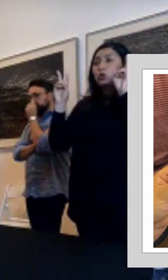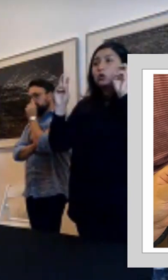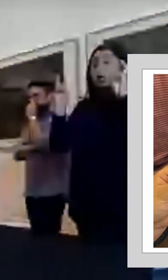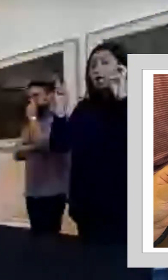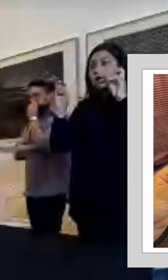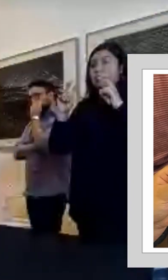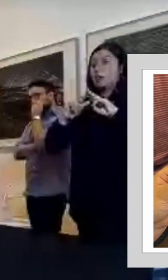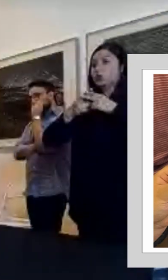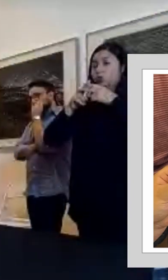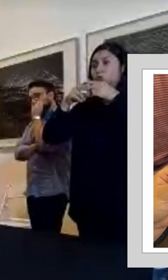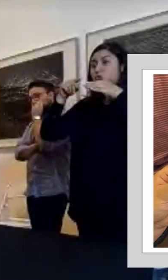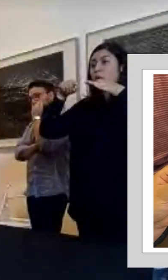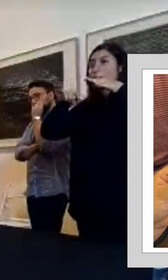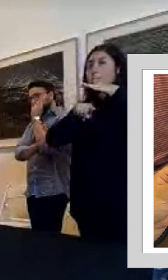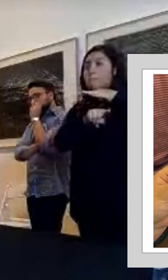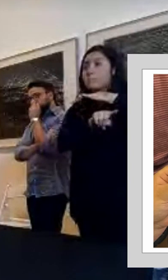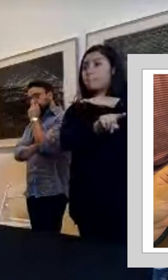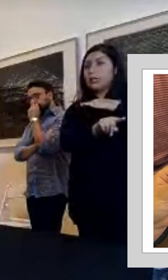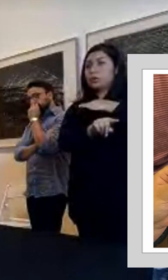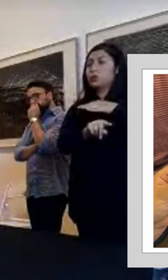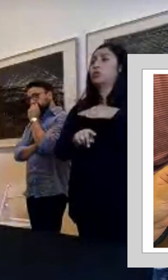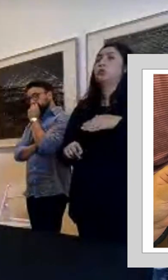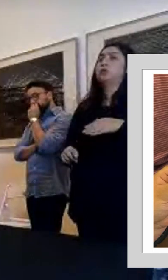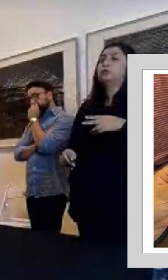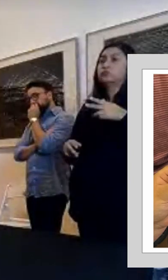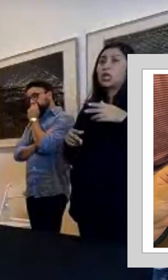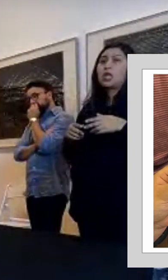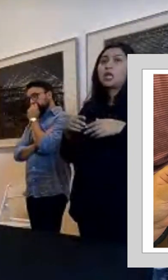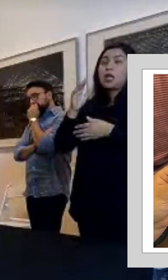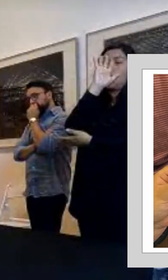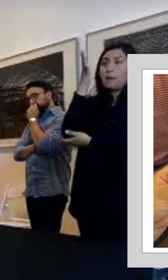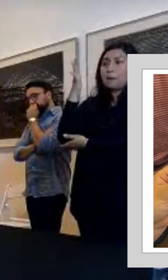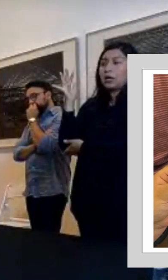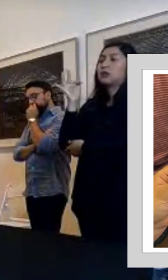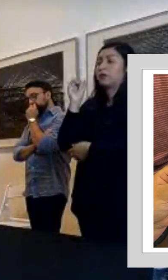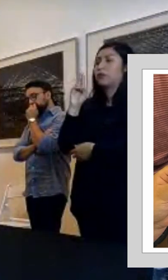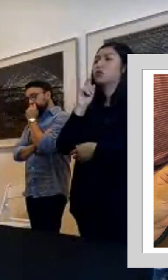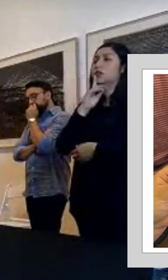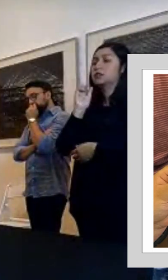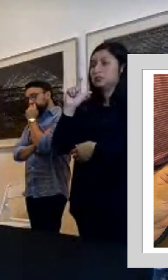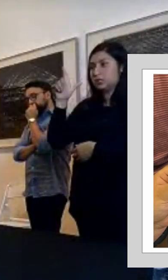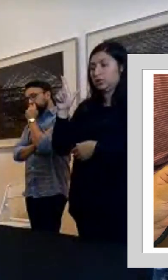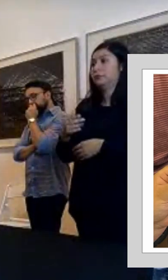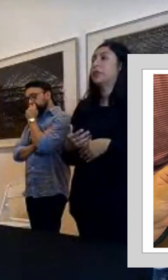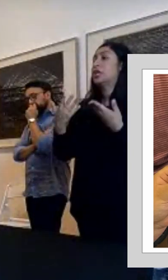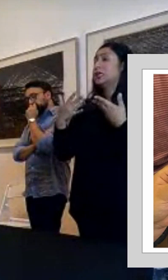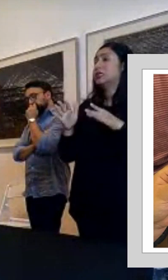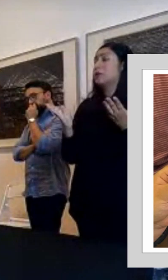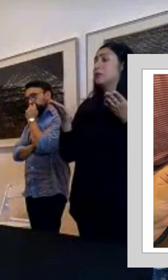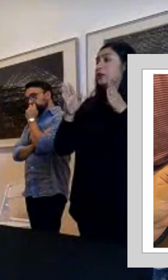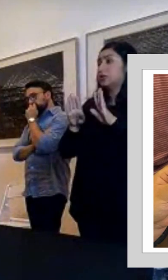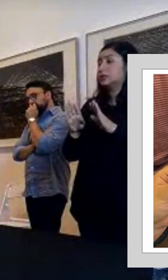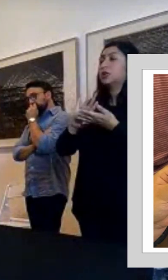parque forestal. Y bueno, como modo de finalizar, total, como todo proyecto tiene que tener una